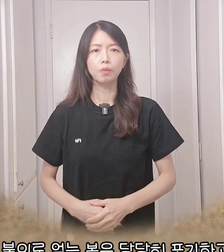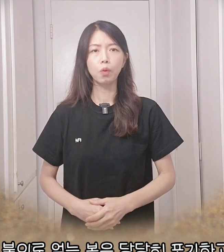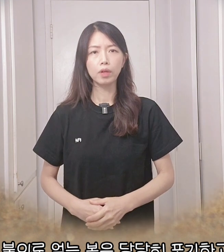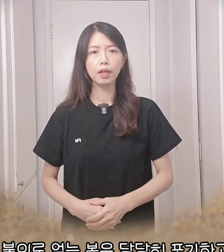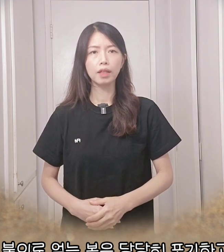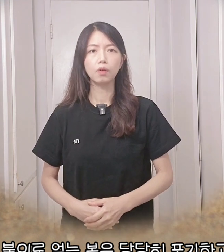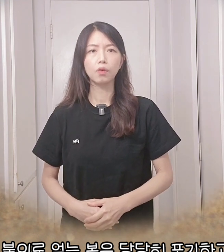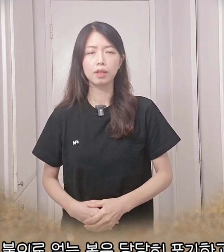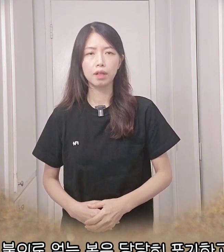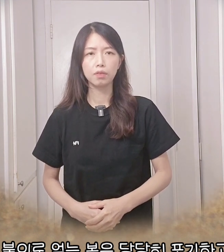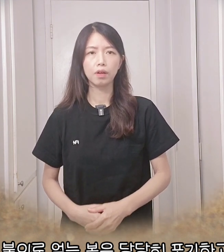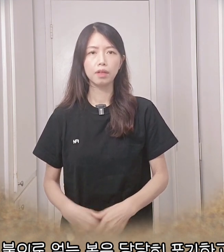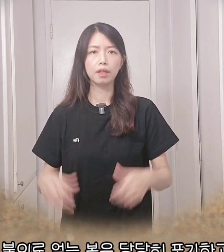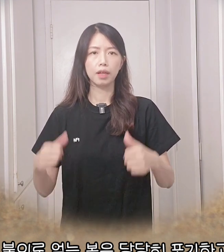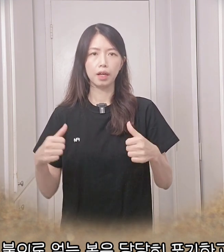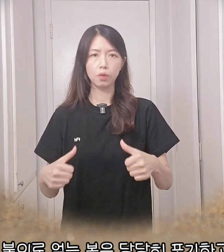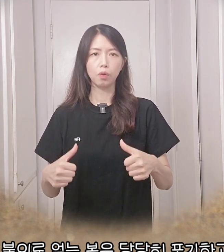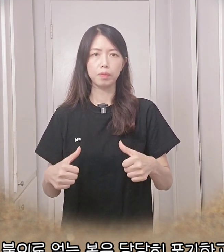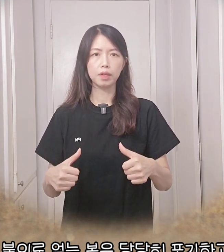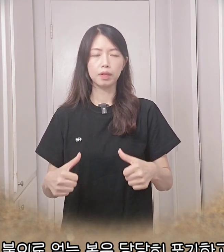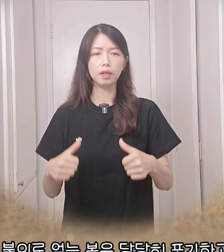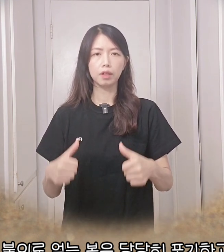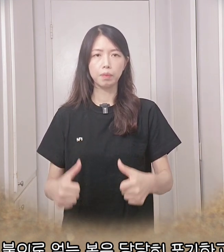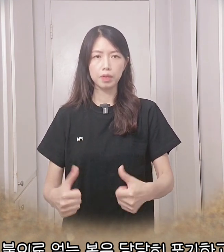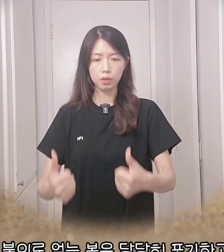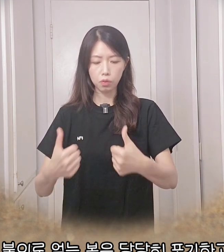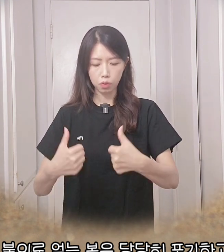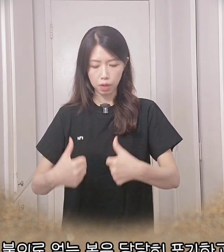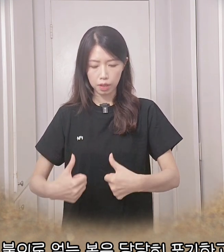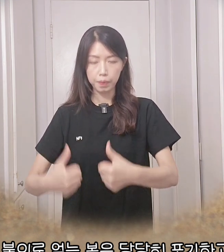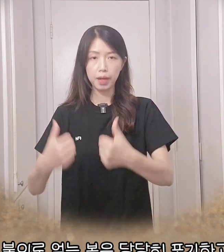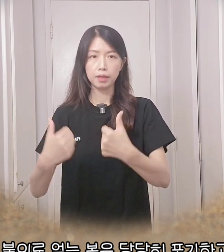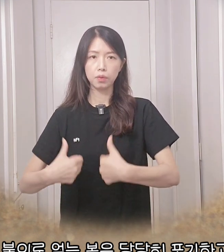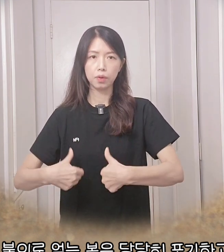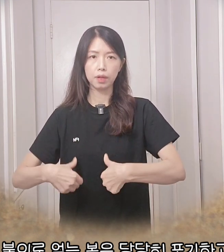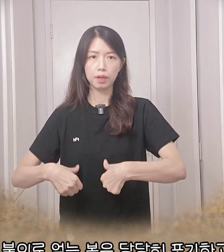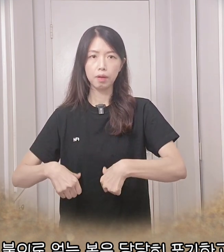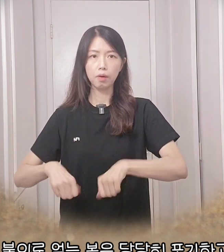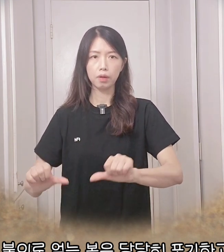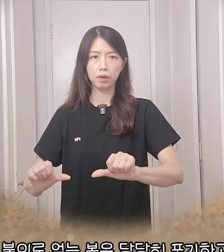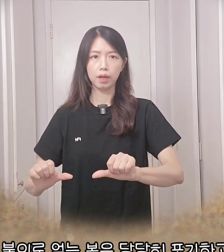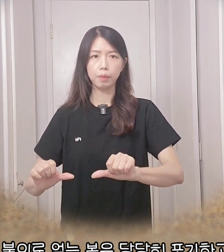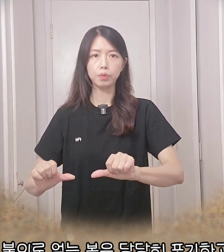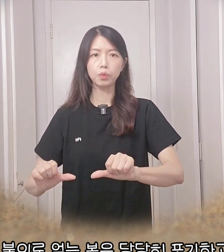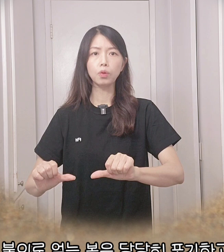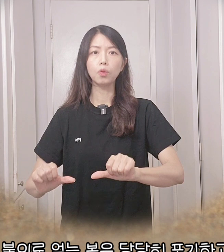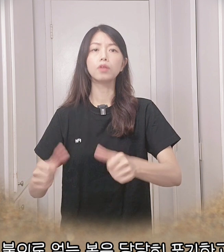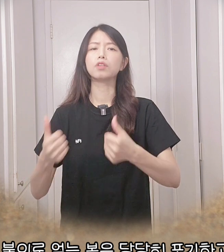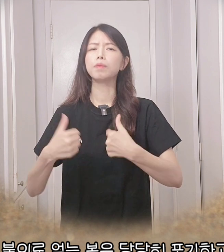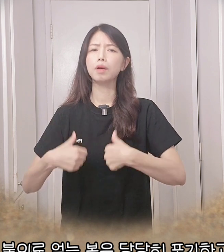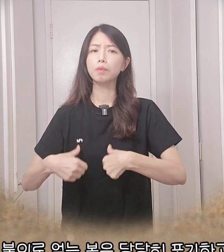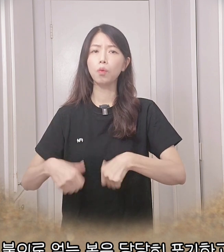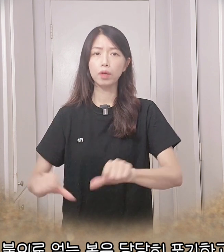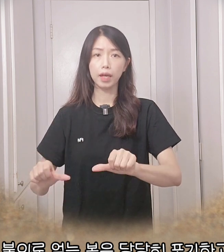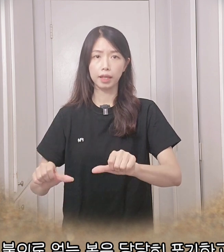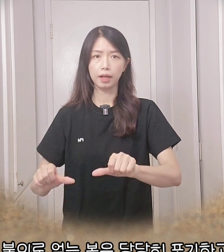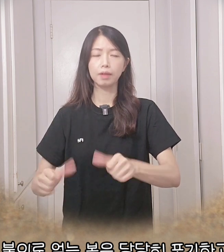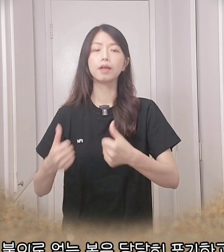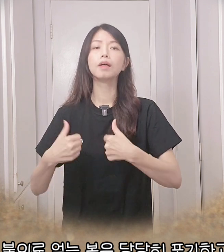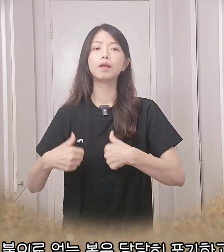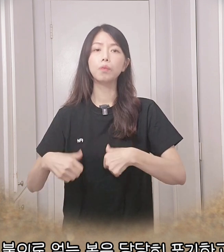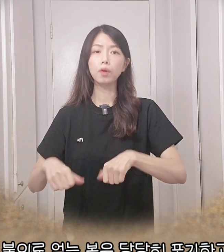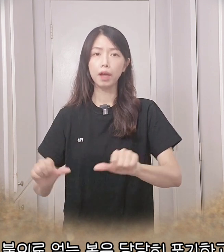포기하고, 포기하다라고 한 뜻의 수어는 양손 엄지를 이렇게 펴시고 이 배 있는 쪽에서 이렇게 앞으로 손을 돌려주시면